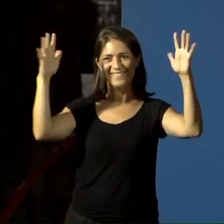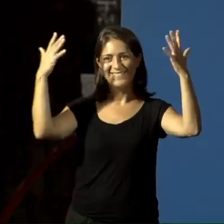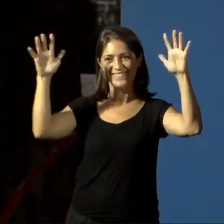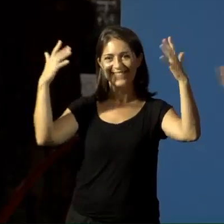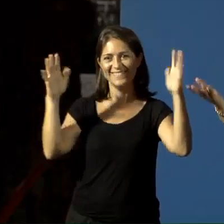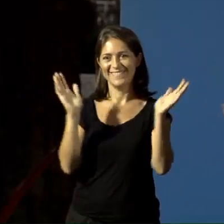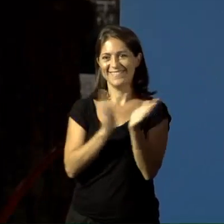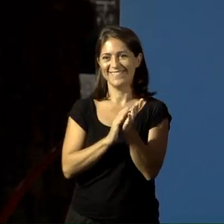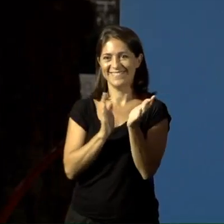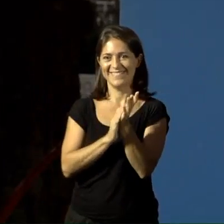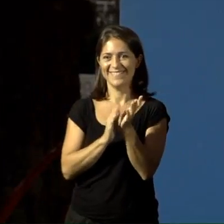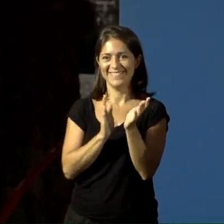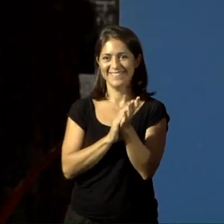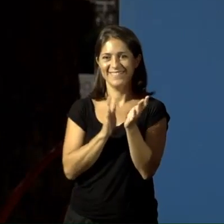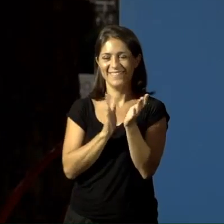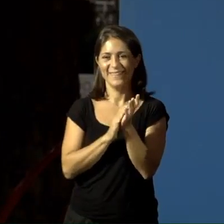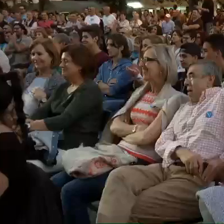Sí.